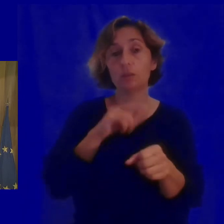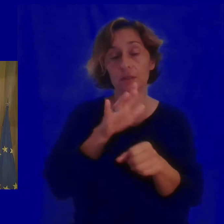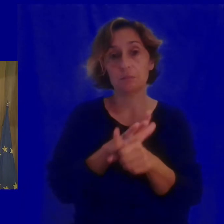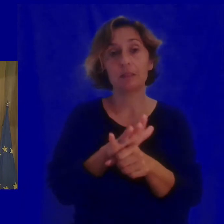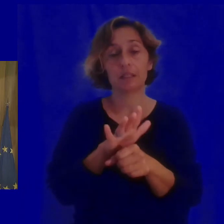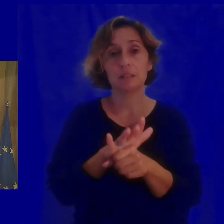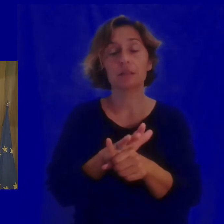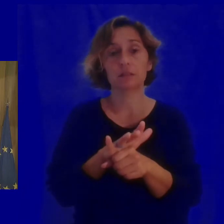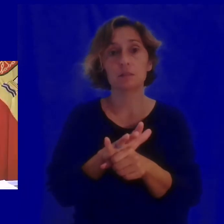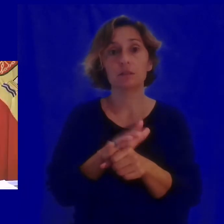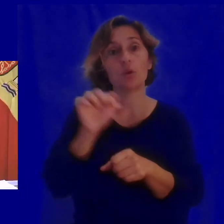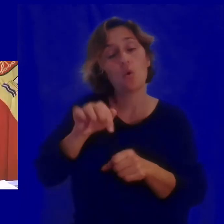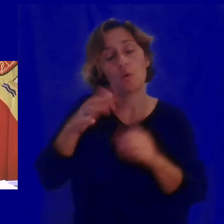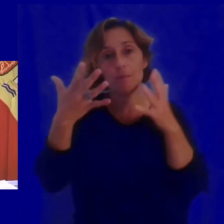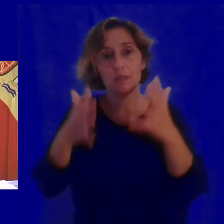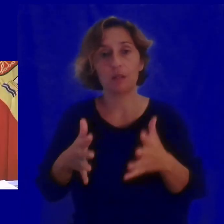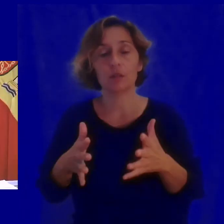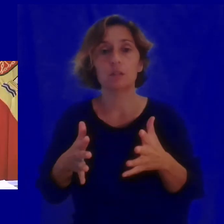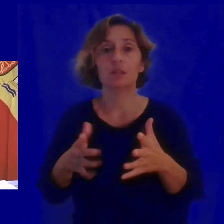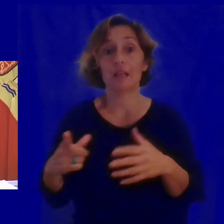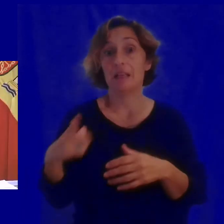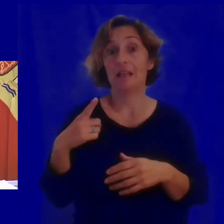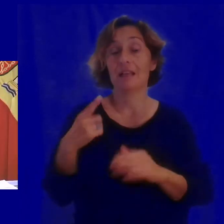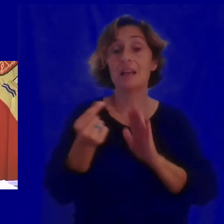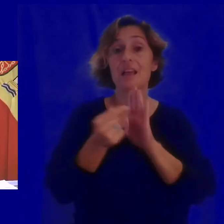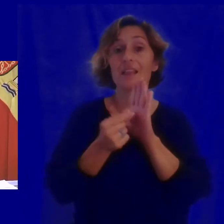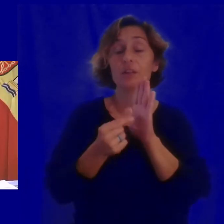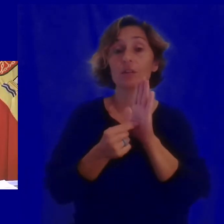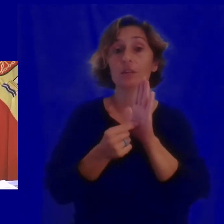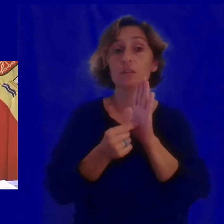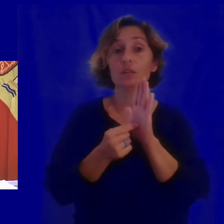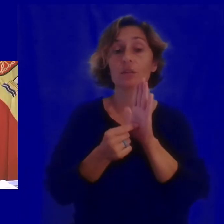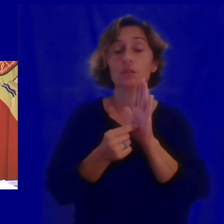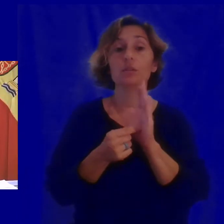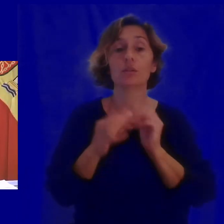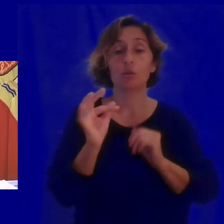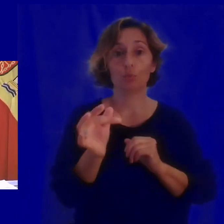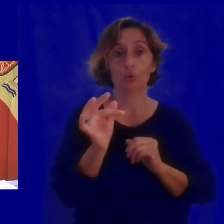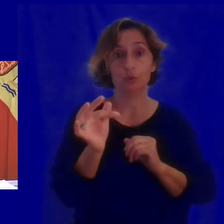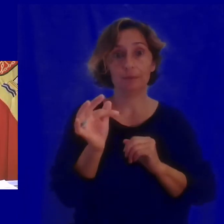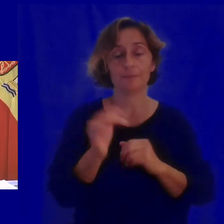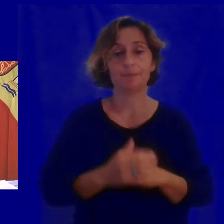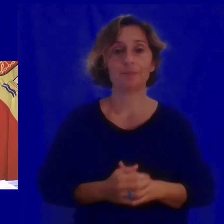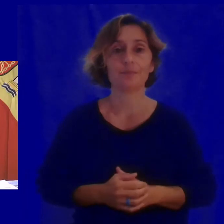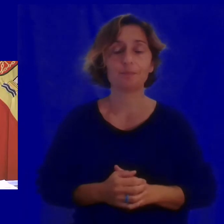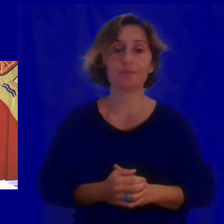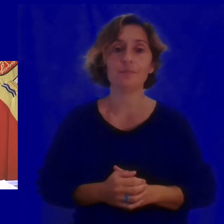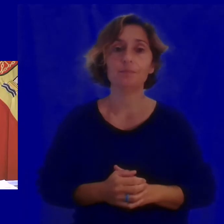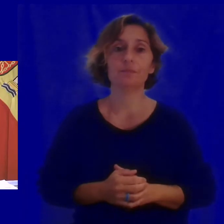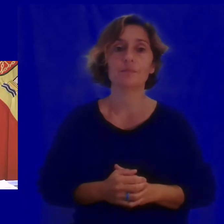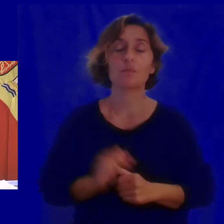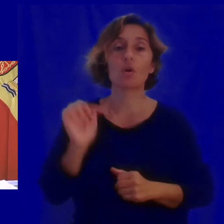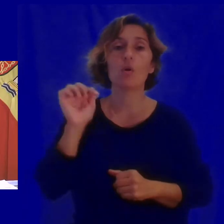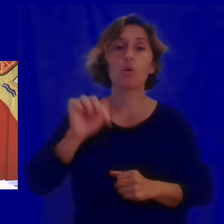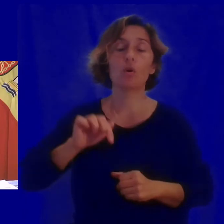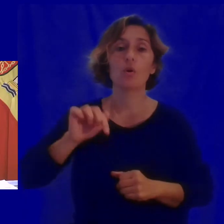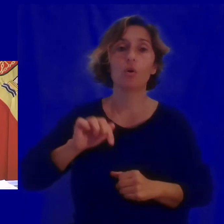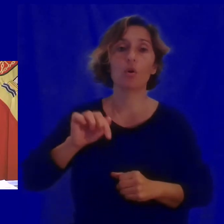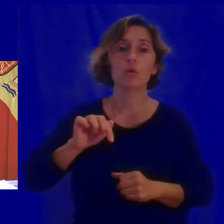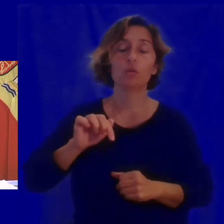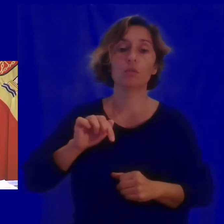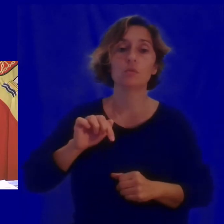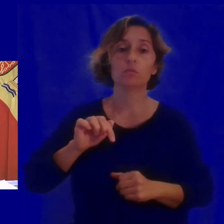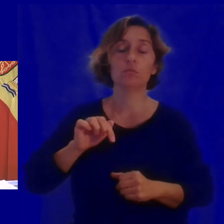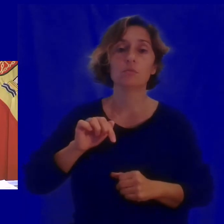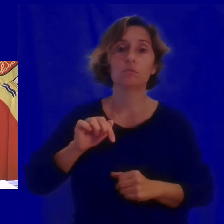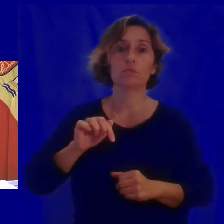y hoy ya miércoles con los datos de ayer, está siendo favorable en ese sentido. Hoy, definitivamente, después de haber